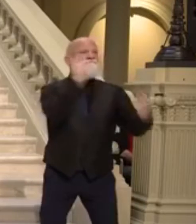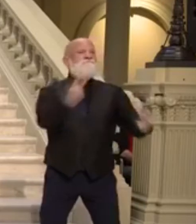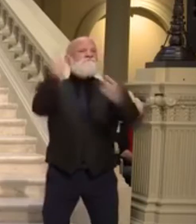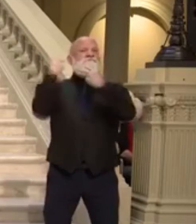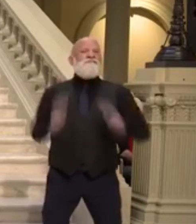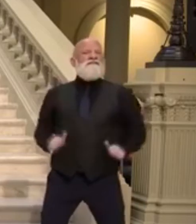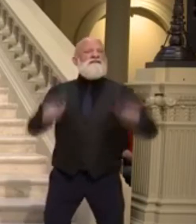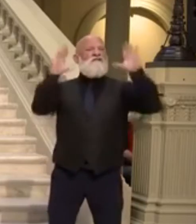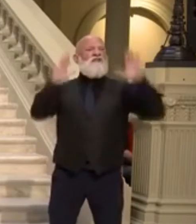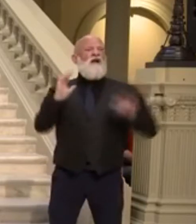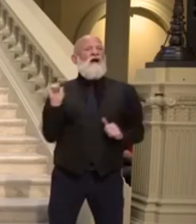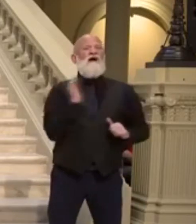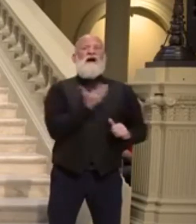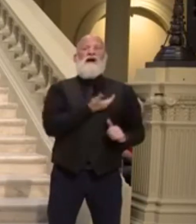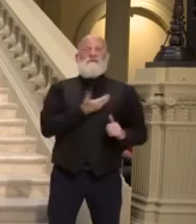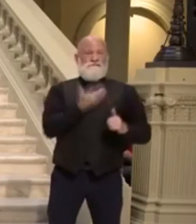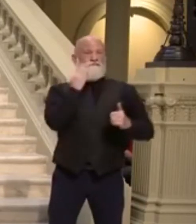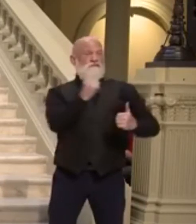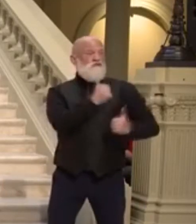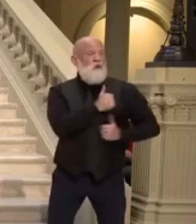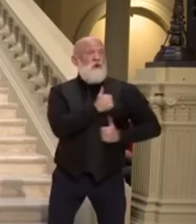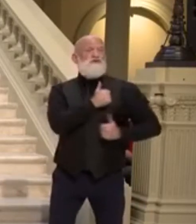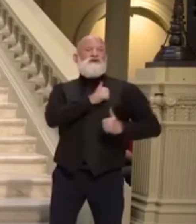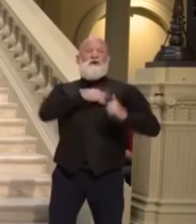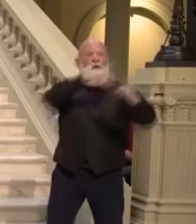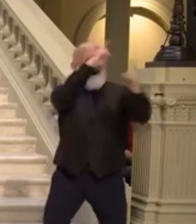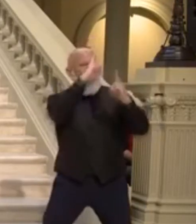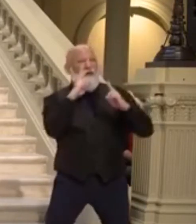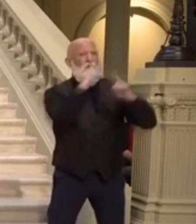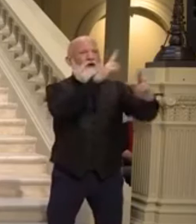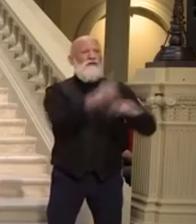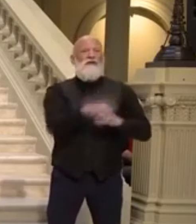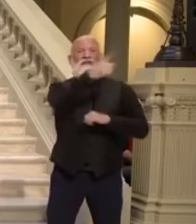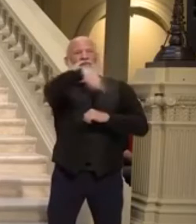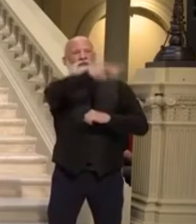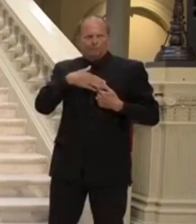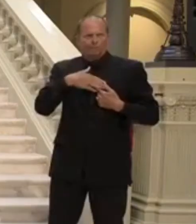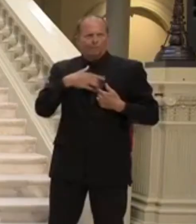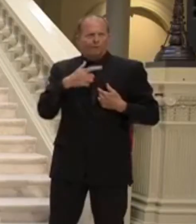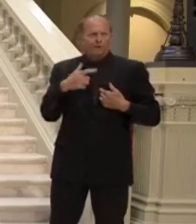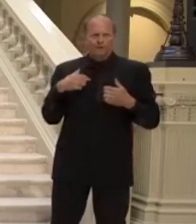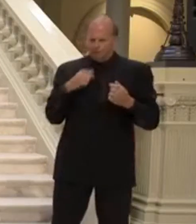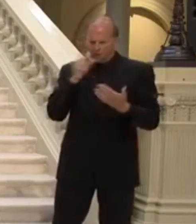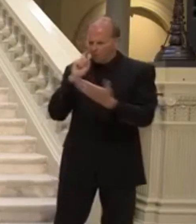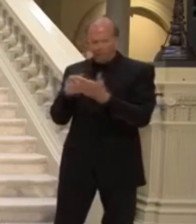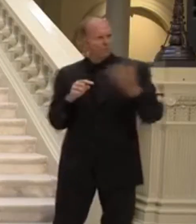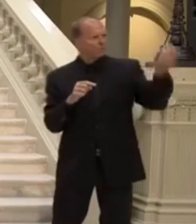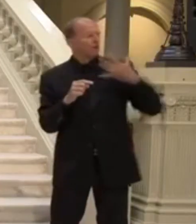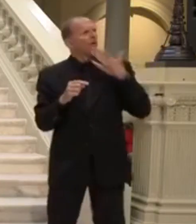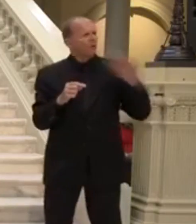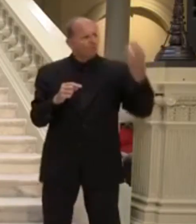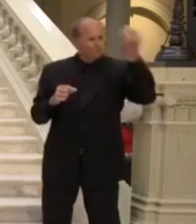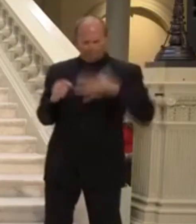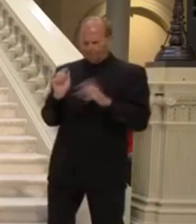somos perfectos, dijo Brian Kemp, gobernador de Georgia. Así lo aseguró hace unas horas en conferencia de prensa, donde ordenó